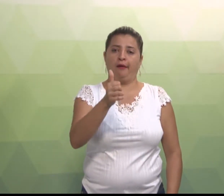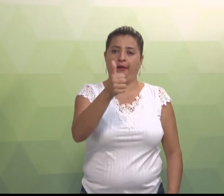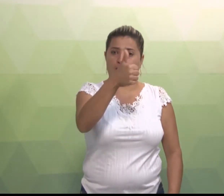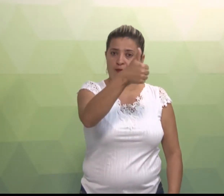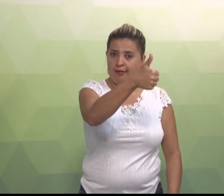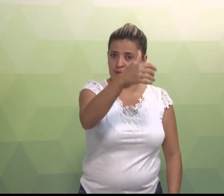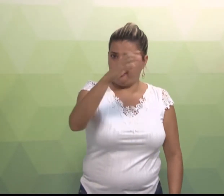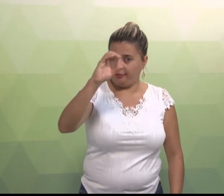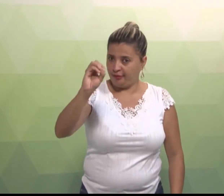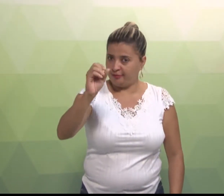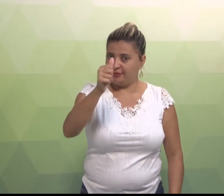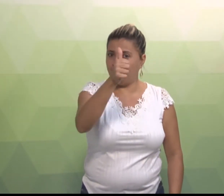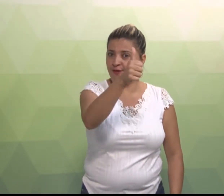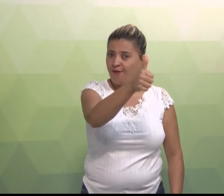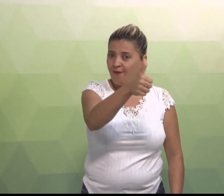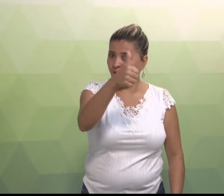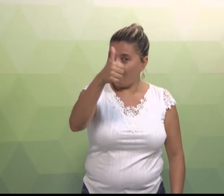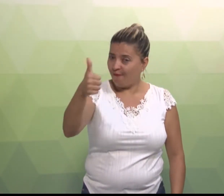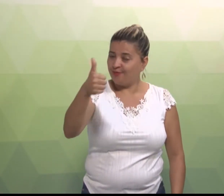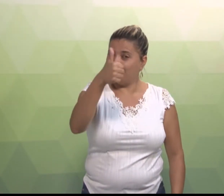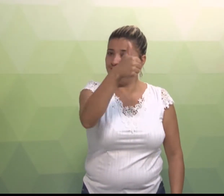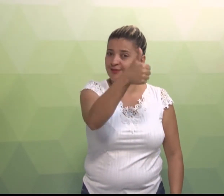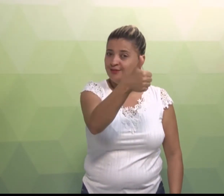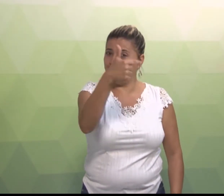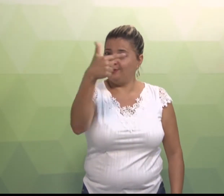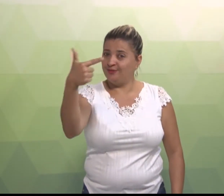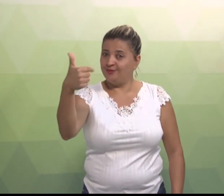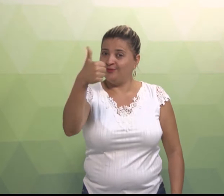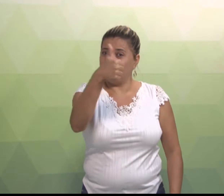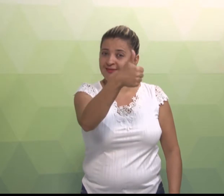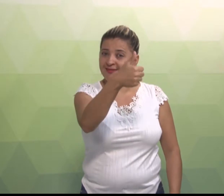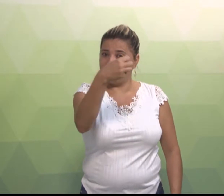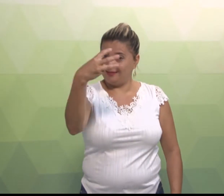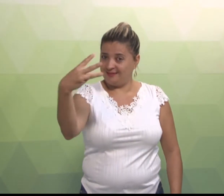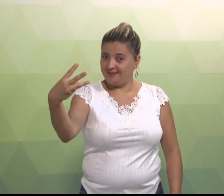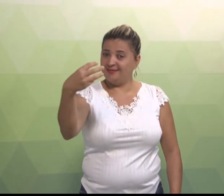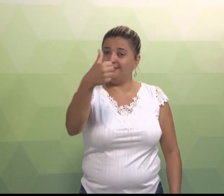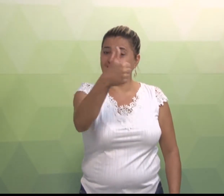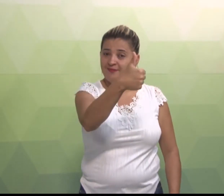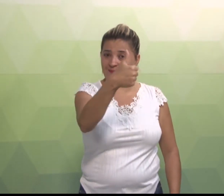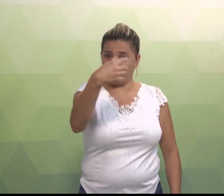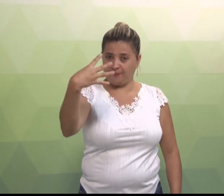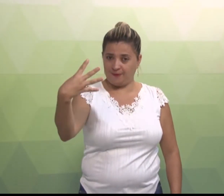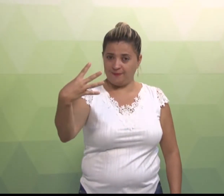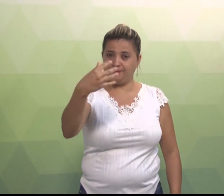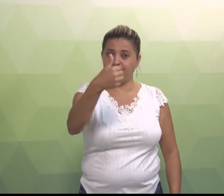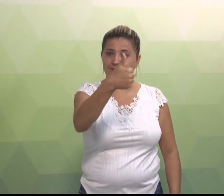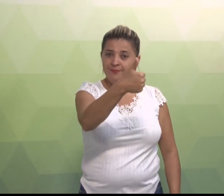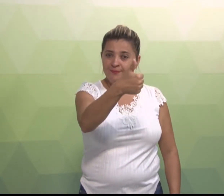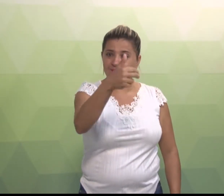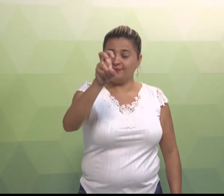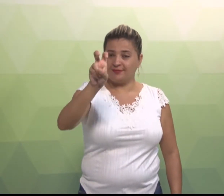desta forma. 10, 11, 12, 13, 14,